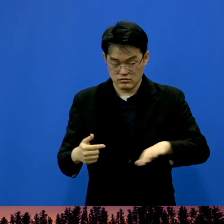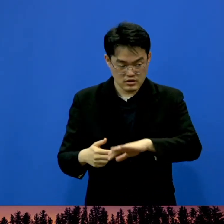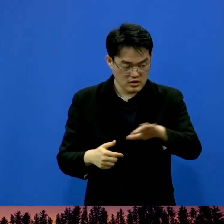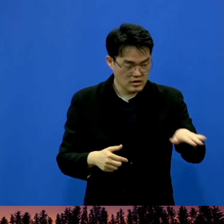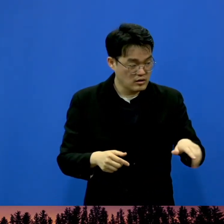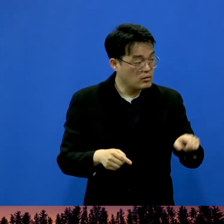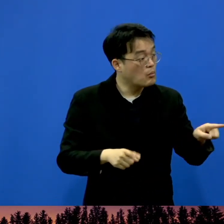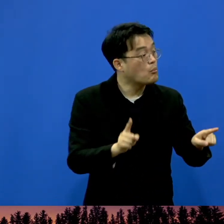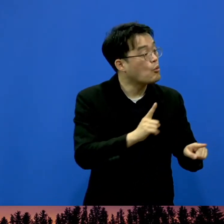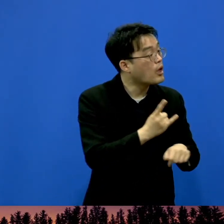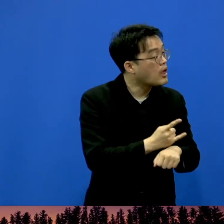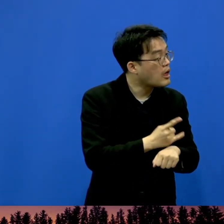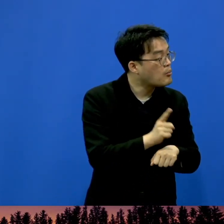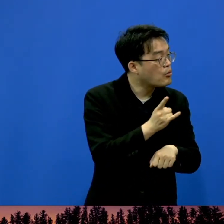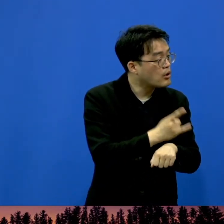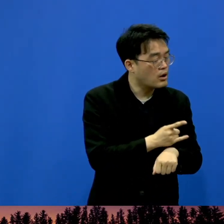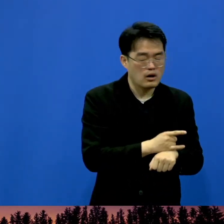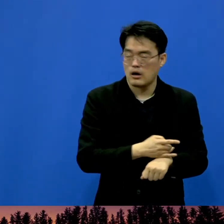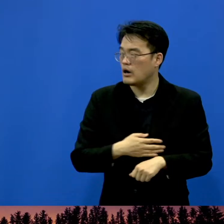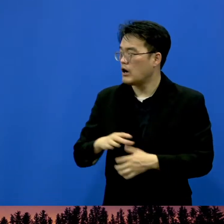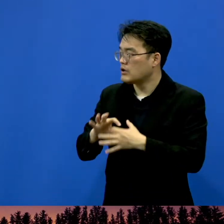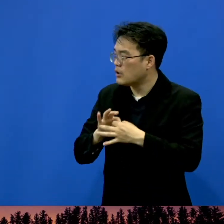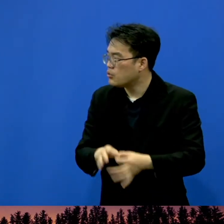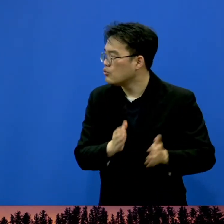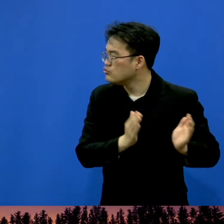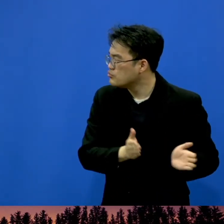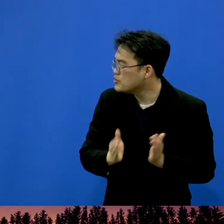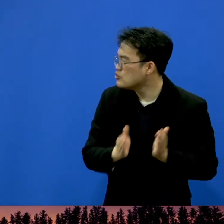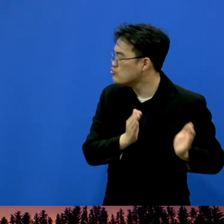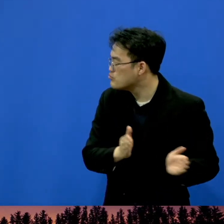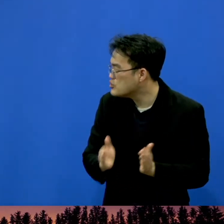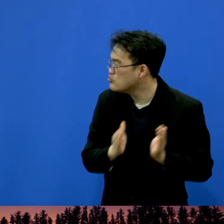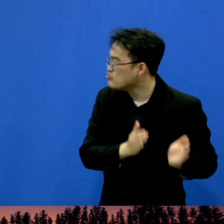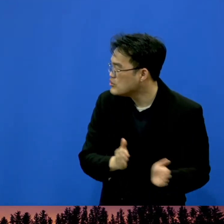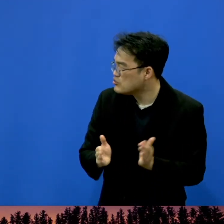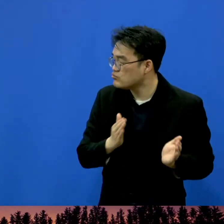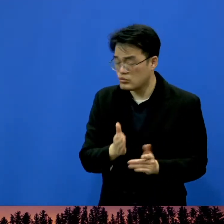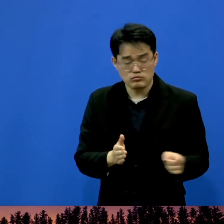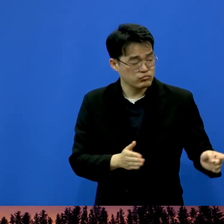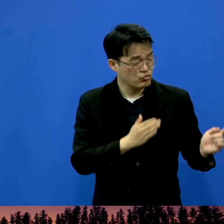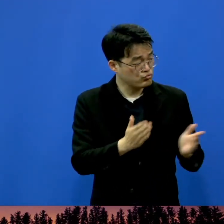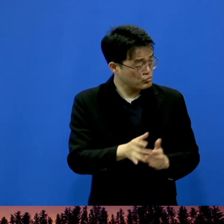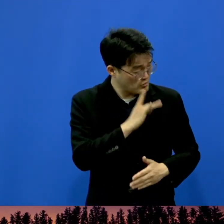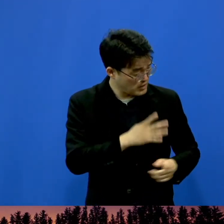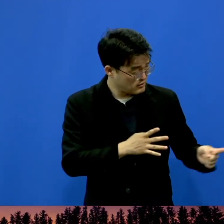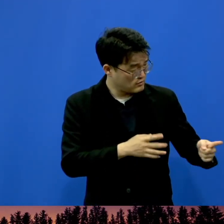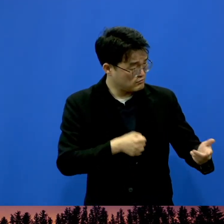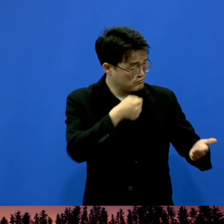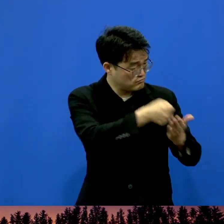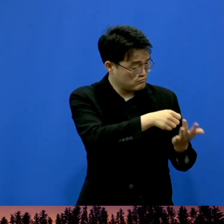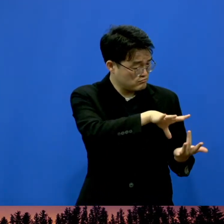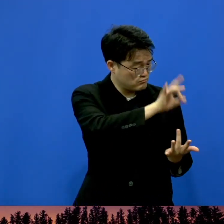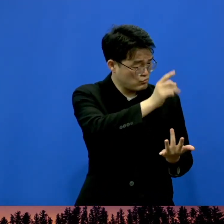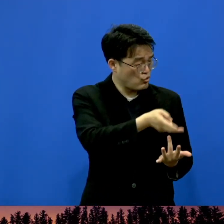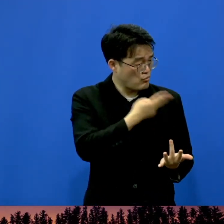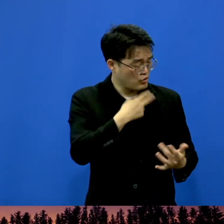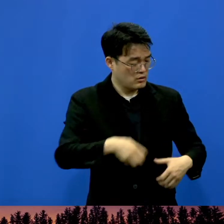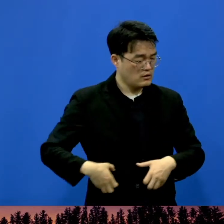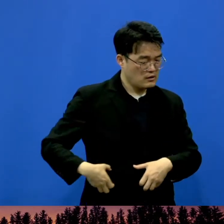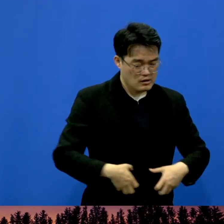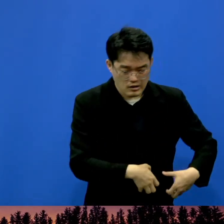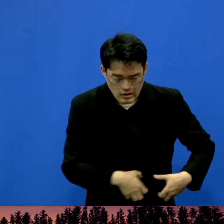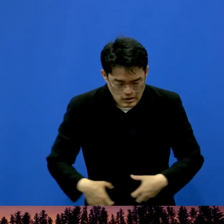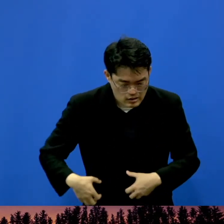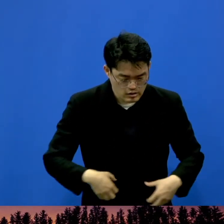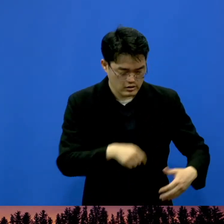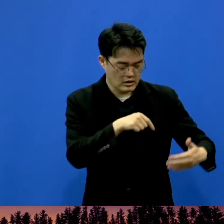중이래요. 계속 준비를 하는 거예요. 10년째. 이게 뭐예요? 결정을 못하는 거예요. 늘 주저하고. 그